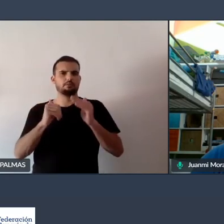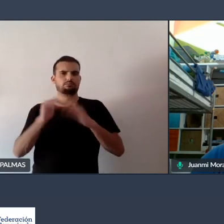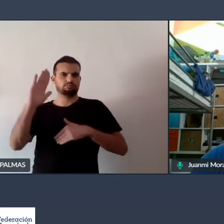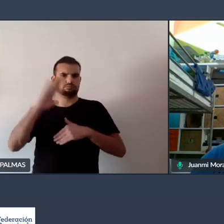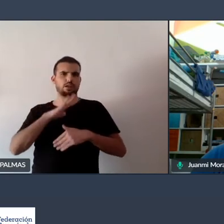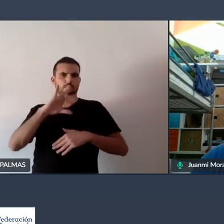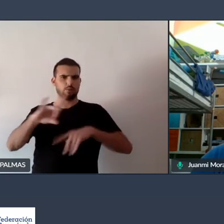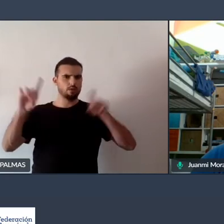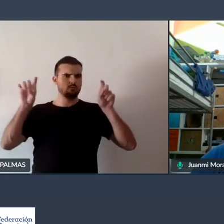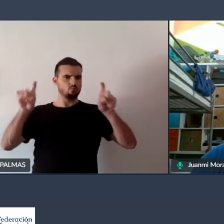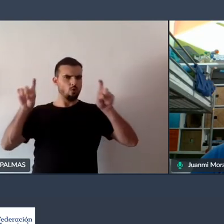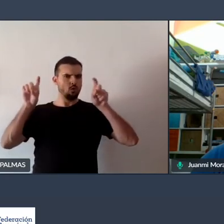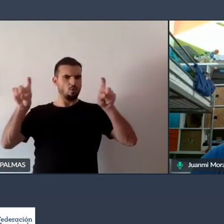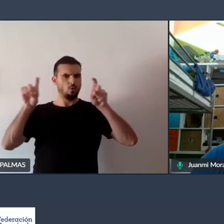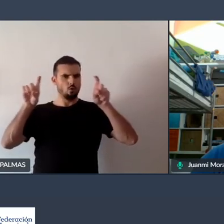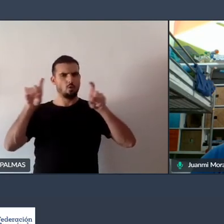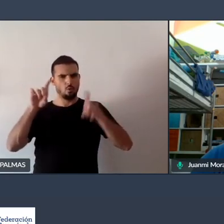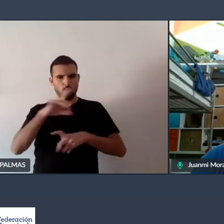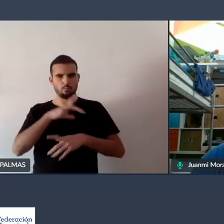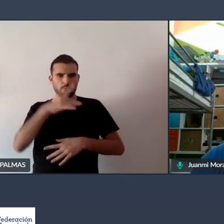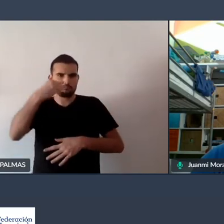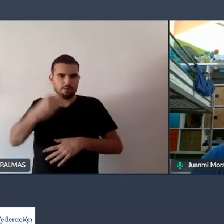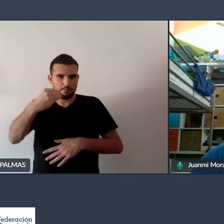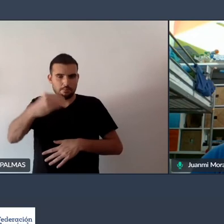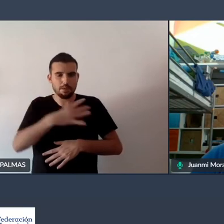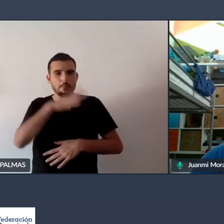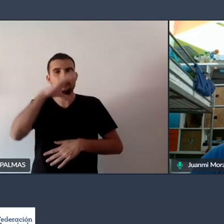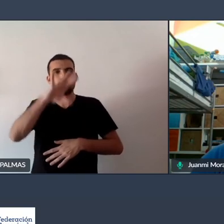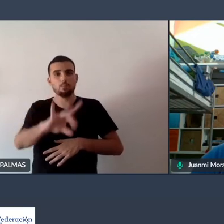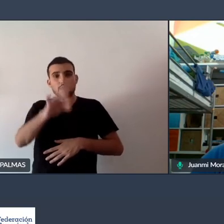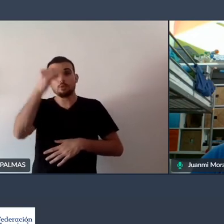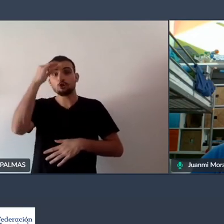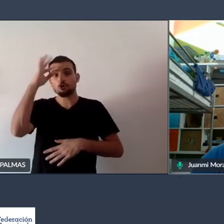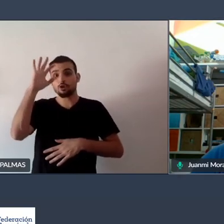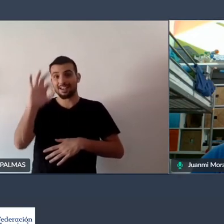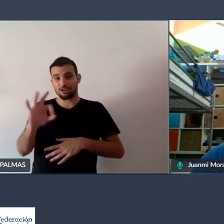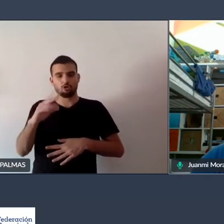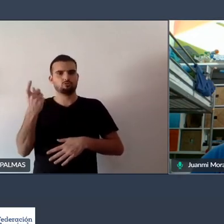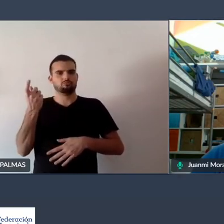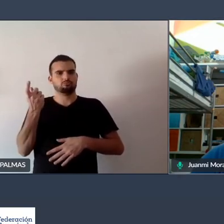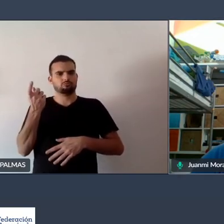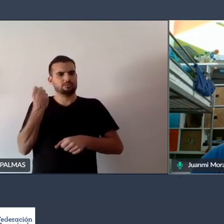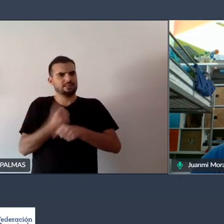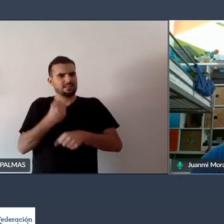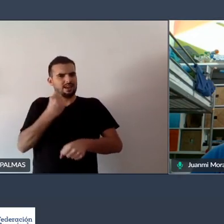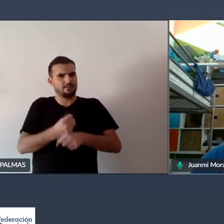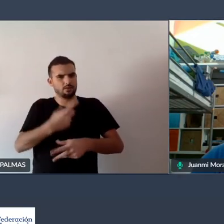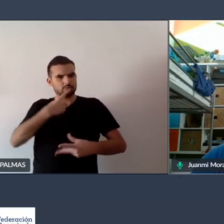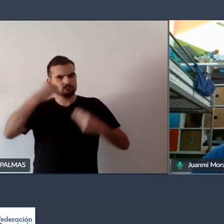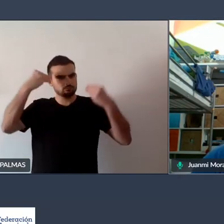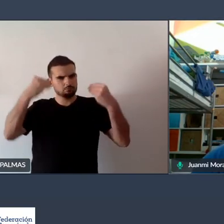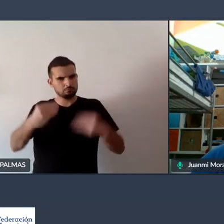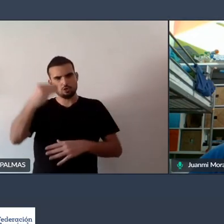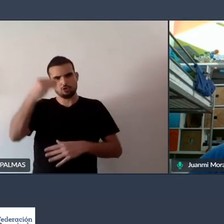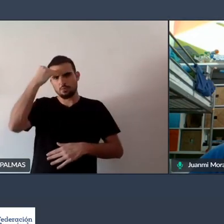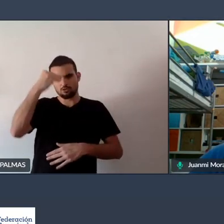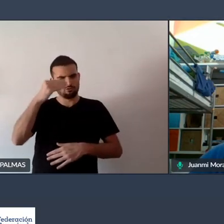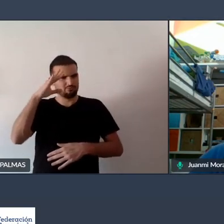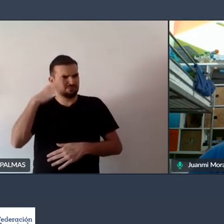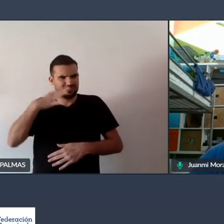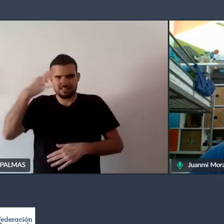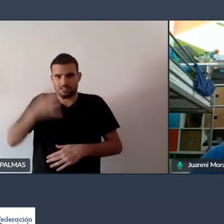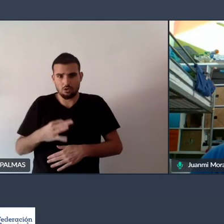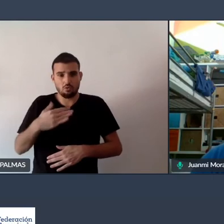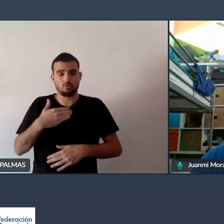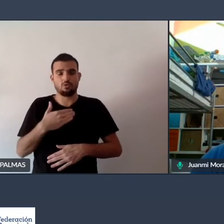pero yo creo que con el trabajo adecuado, estoy casi seguro que a partir de